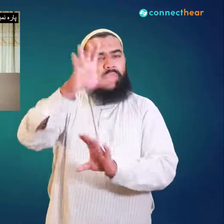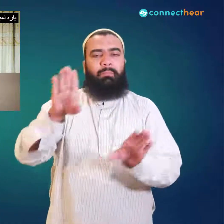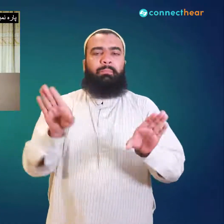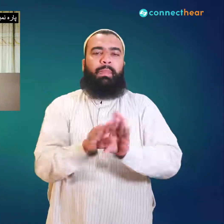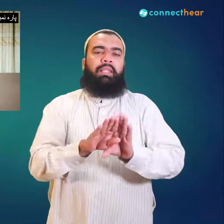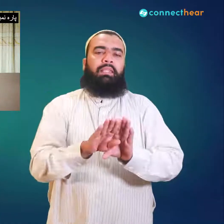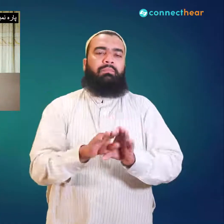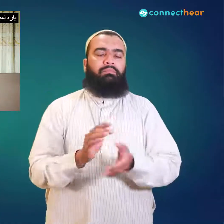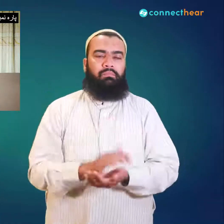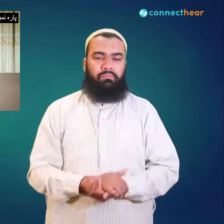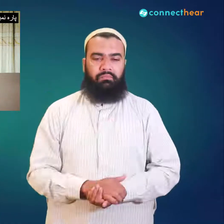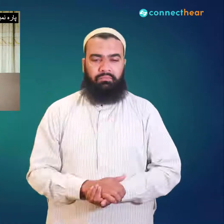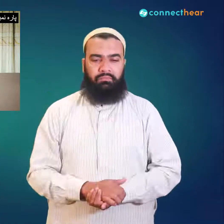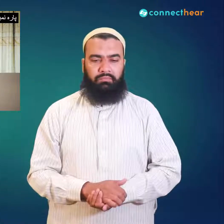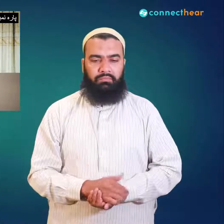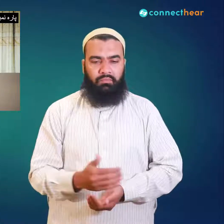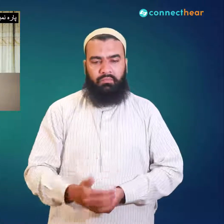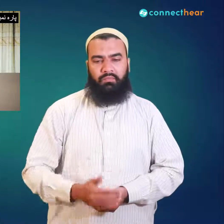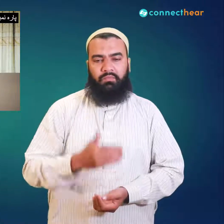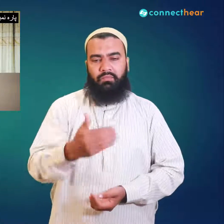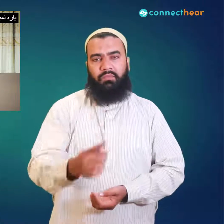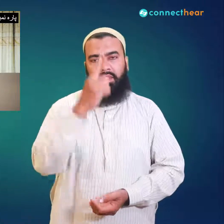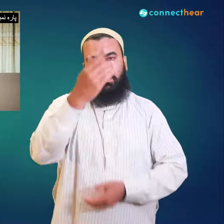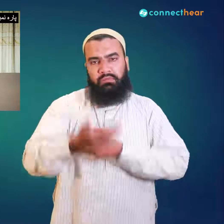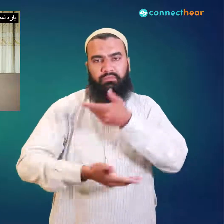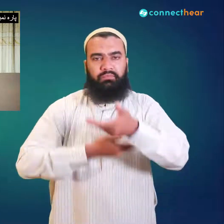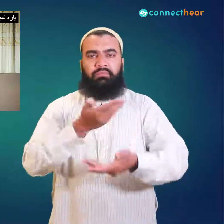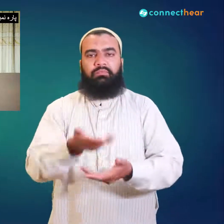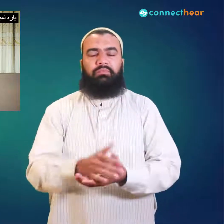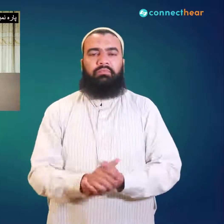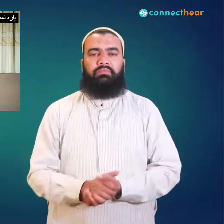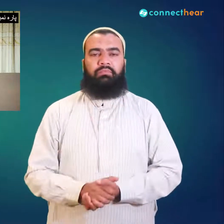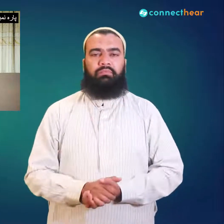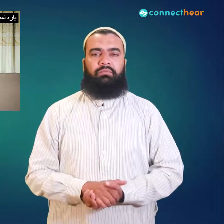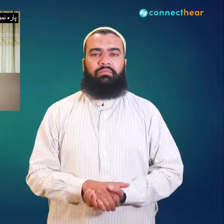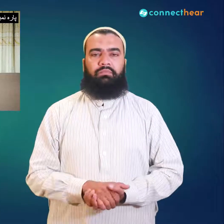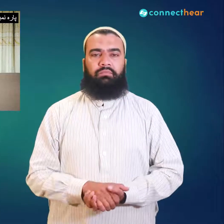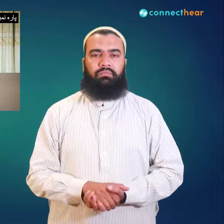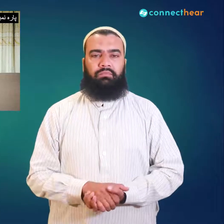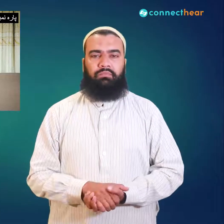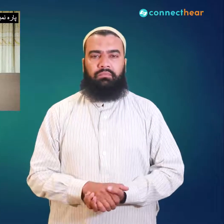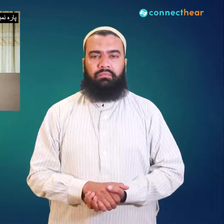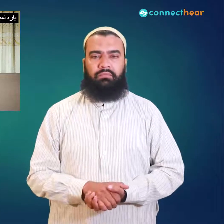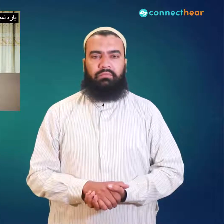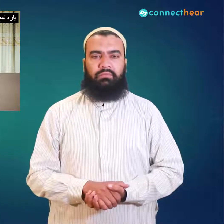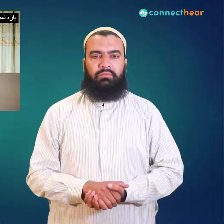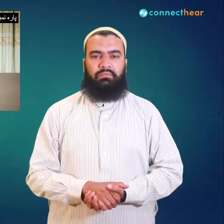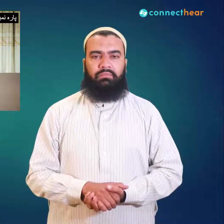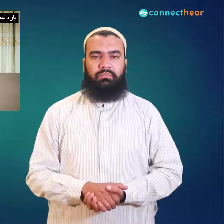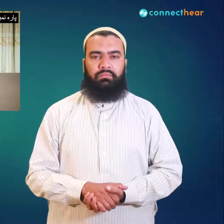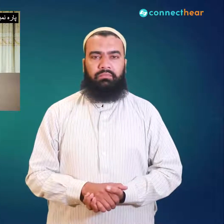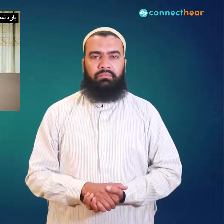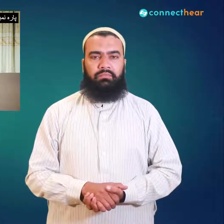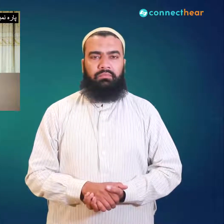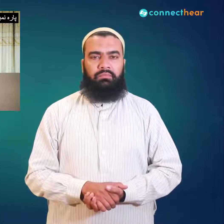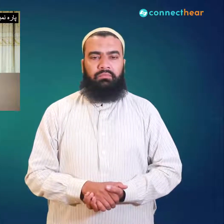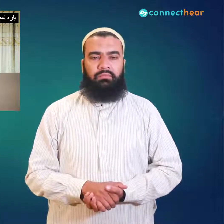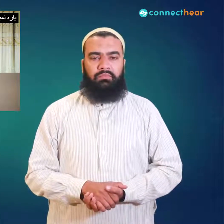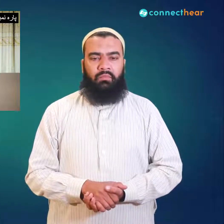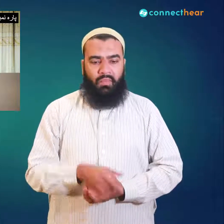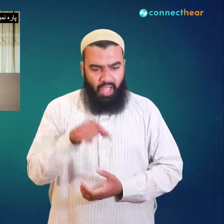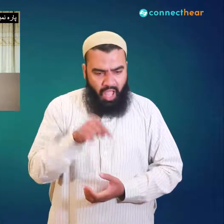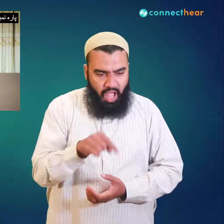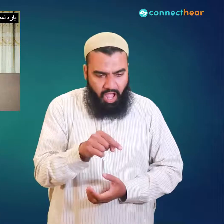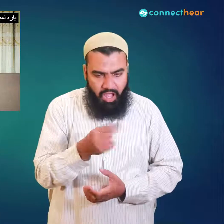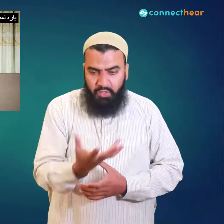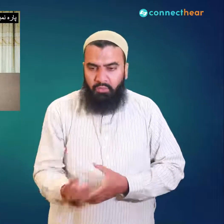رکوع نمبر 15 آیت نمبر 99 وَلَوْ شَاءَ رَبُّكَ لَآمَنَ مَنْ فِي الْأَرْضِ كُلُّهُمْ جَمِيعًا،